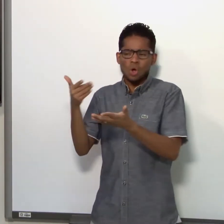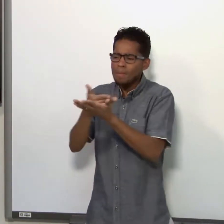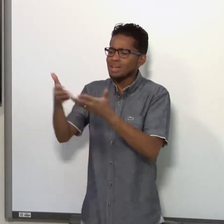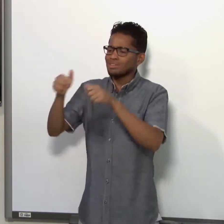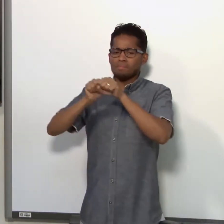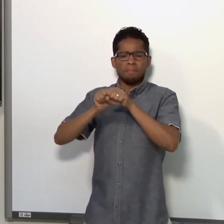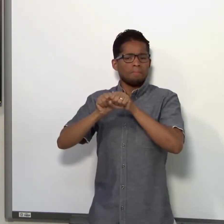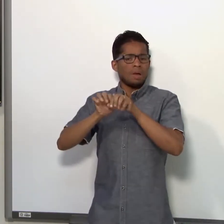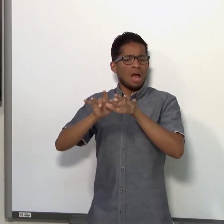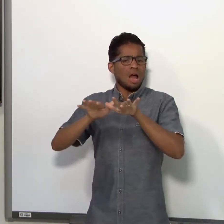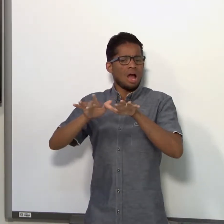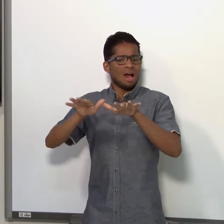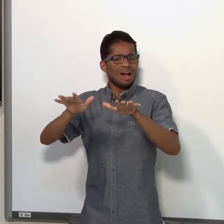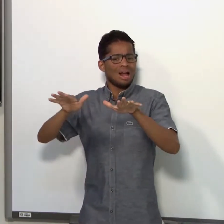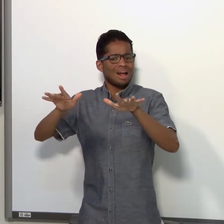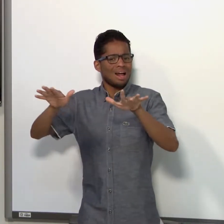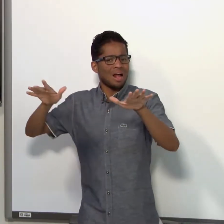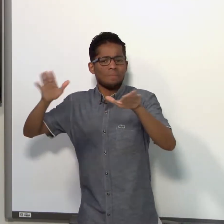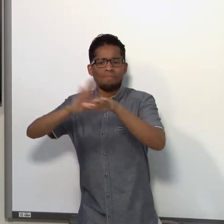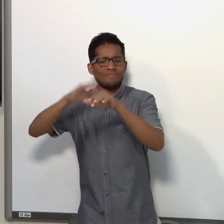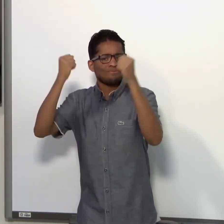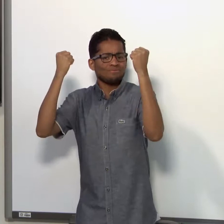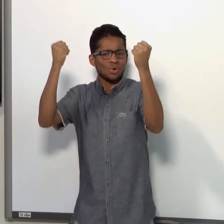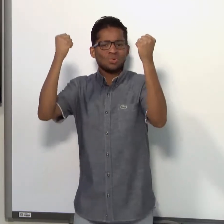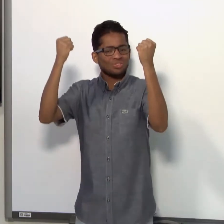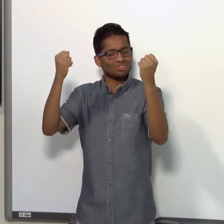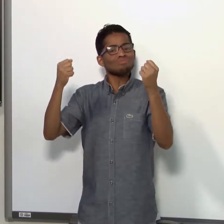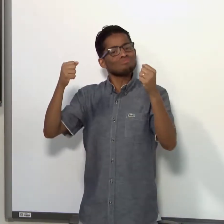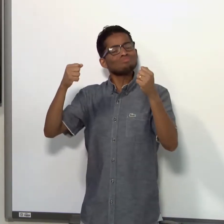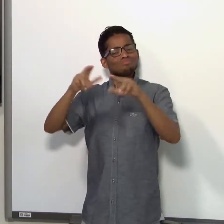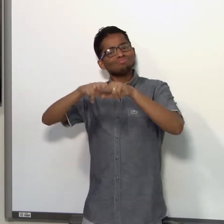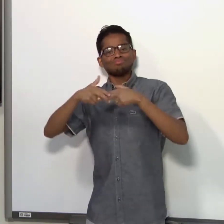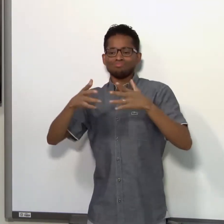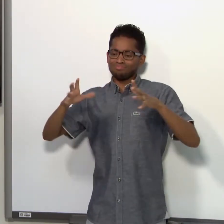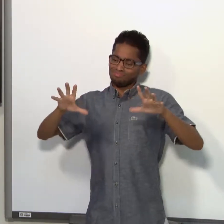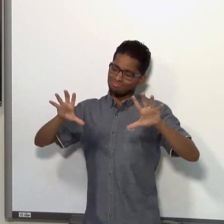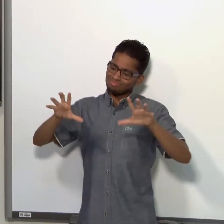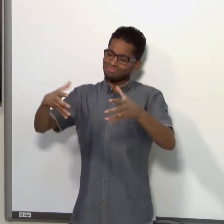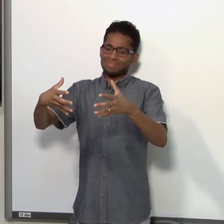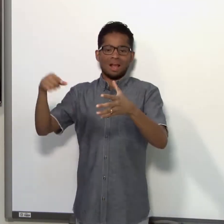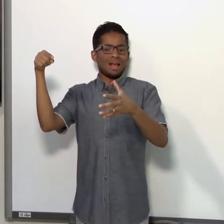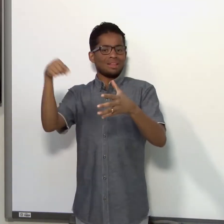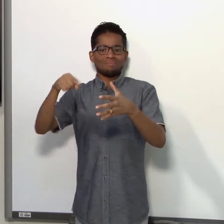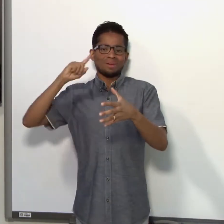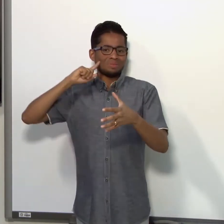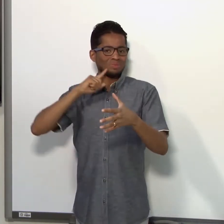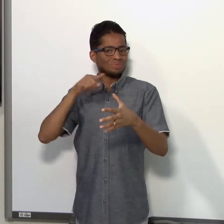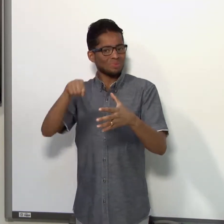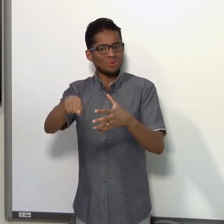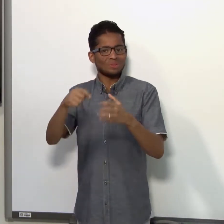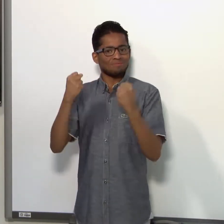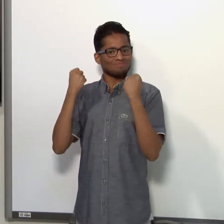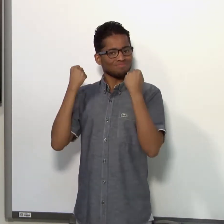importante para o desenvolvimento de identidade surda, orgulho surdo, da língua de sinais e da disseminação,